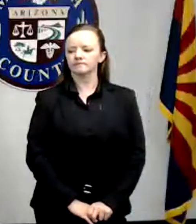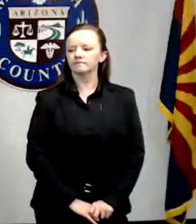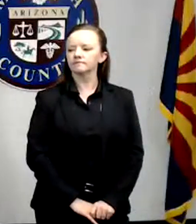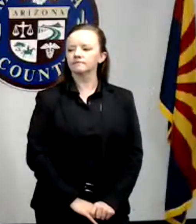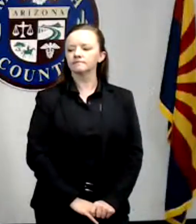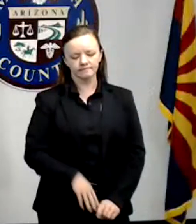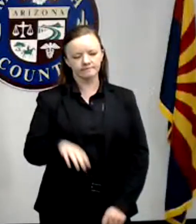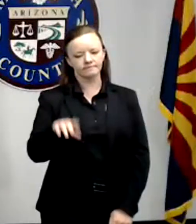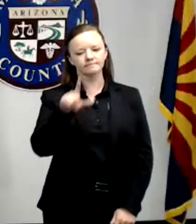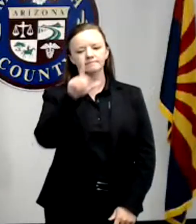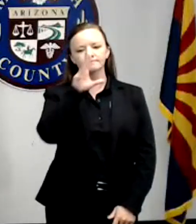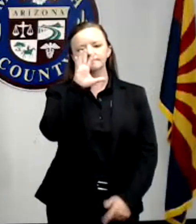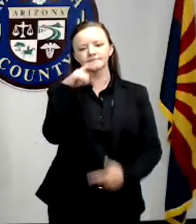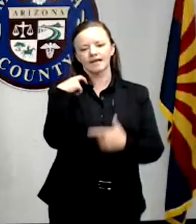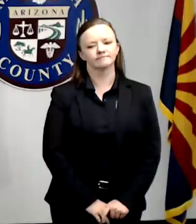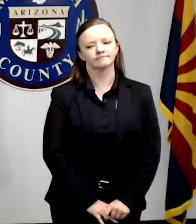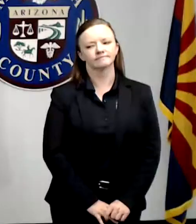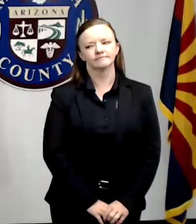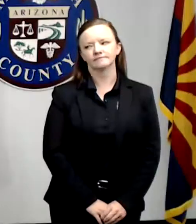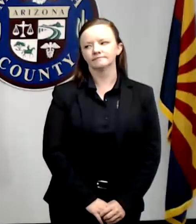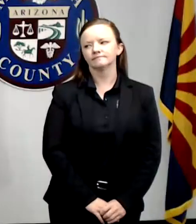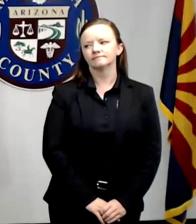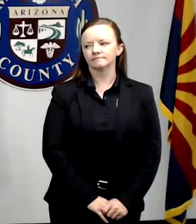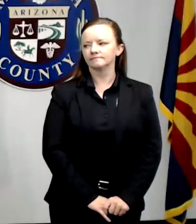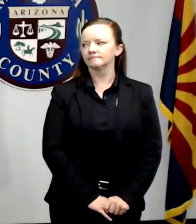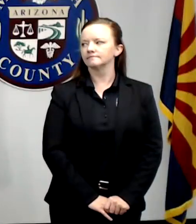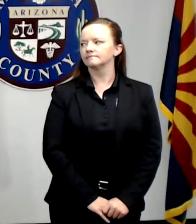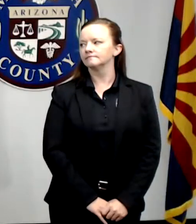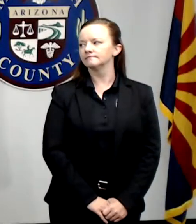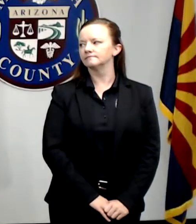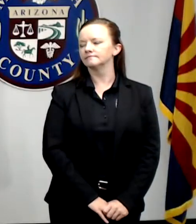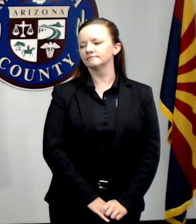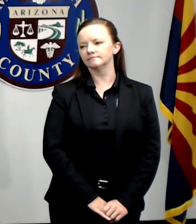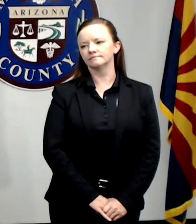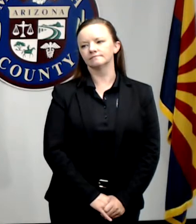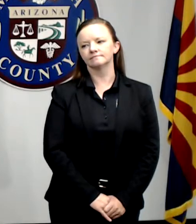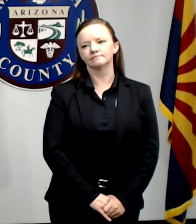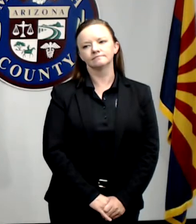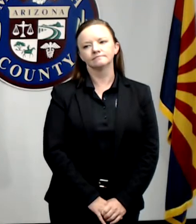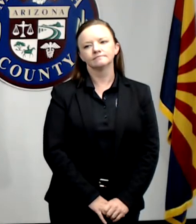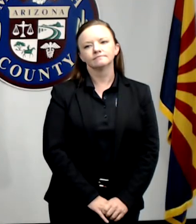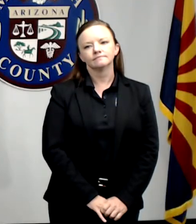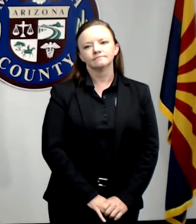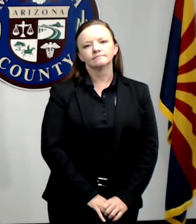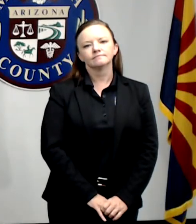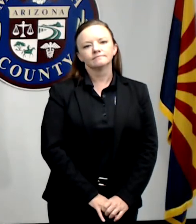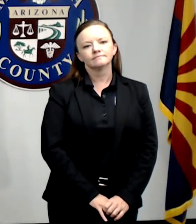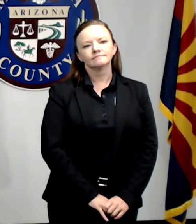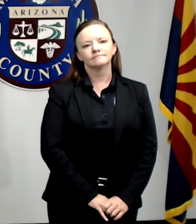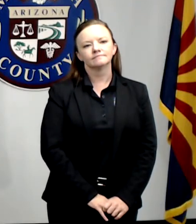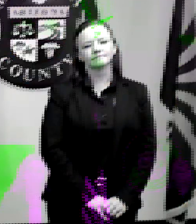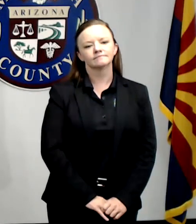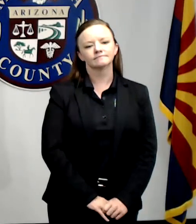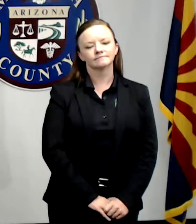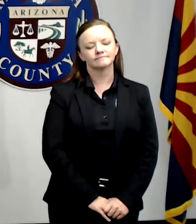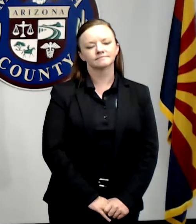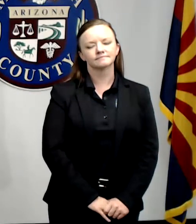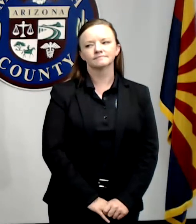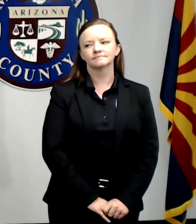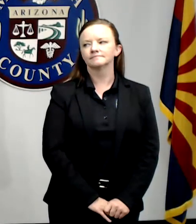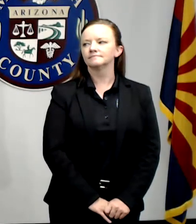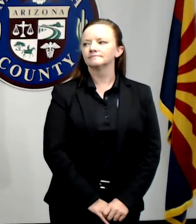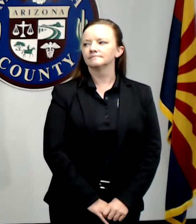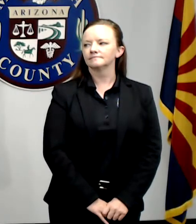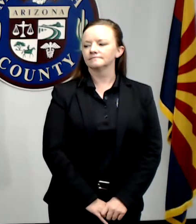Entonces la pregunta era que si, ¿qué es lo que en este momento viene siendo las batas médicas quirúrgicas, especialmente para los centros de cuidado médico